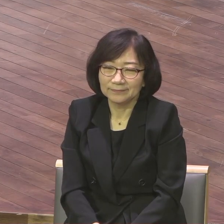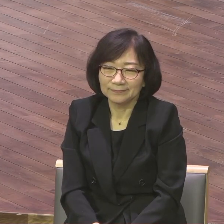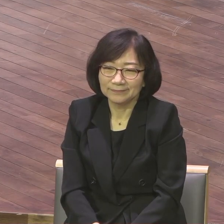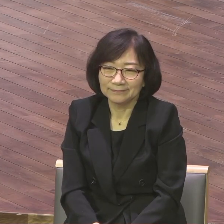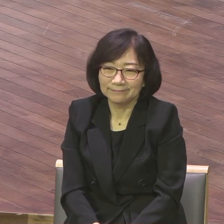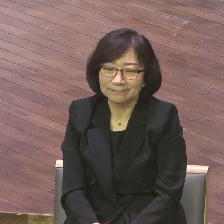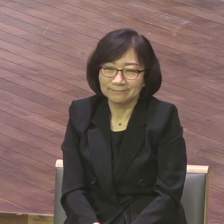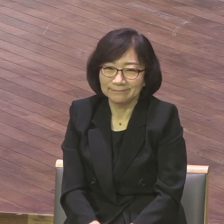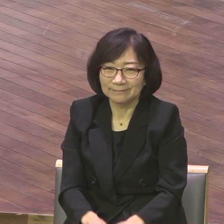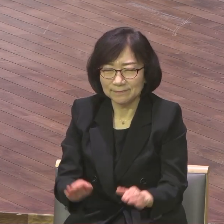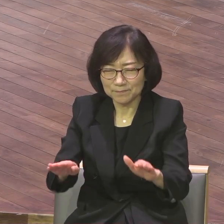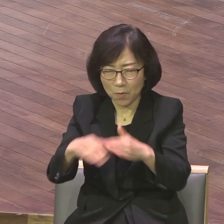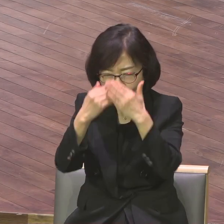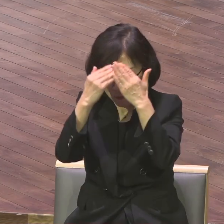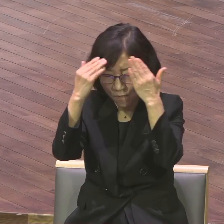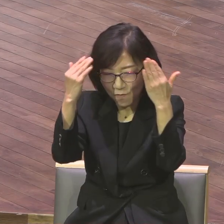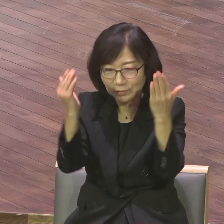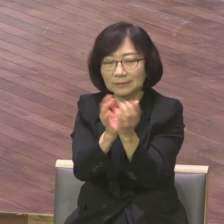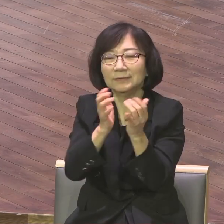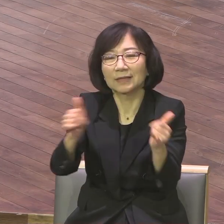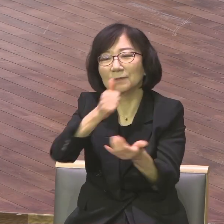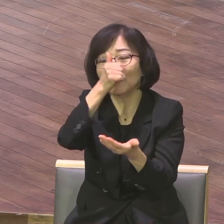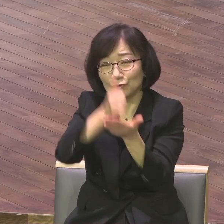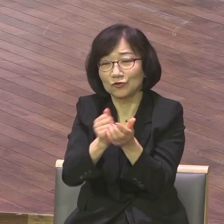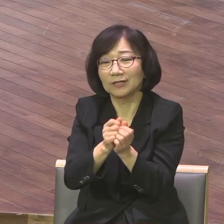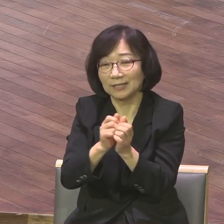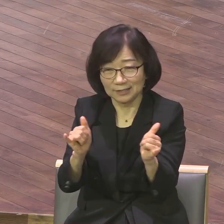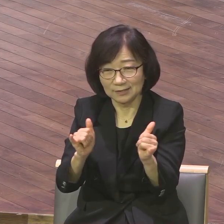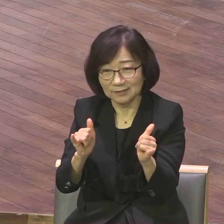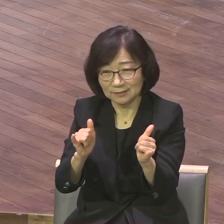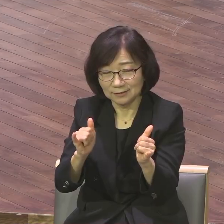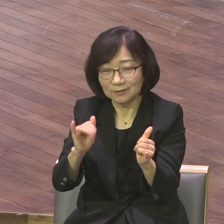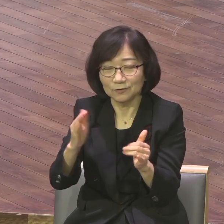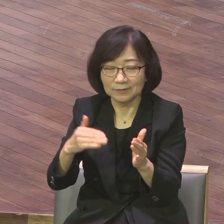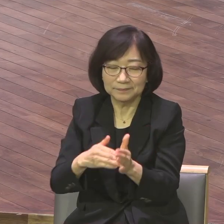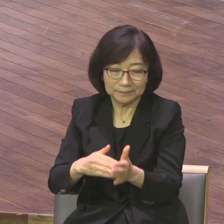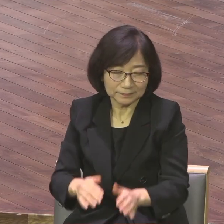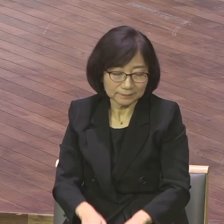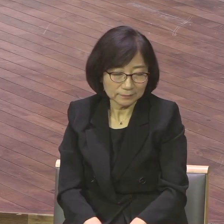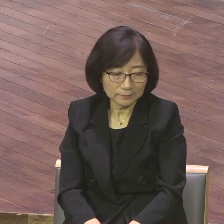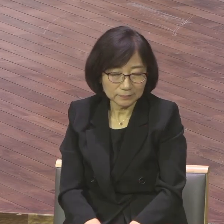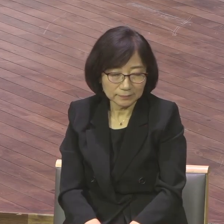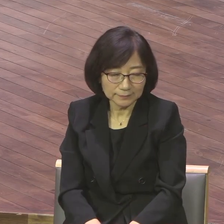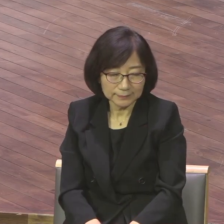모든 사람이 죄를 범하였으며, 아멘. 모두 다 죄인입니다.